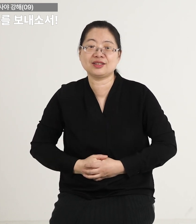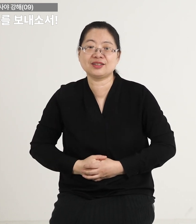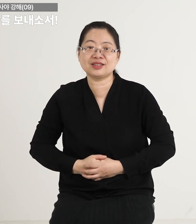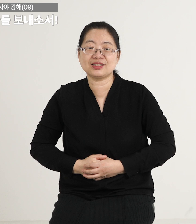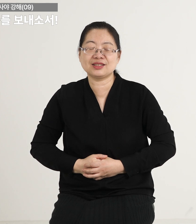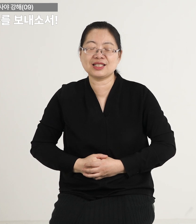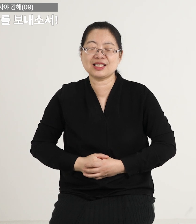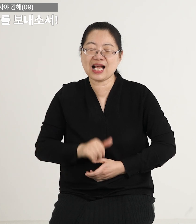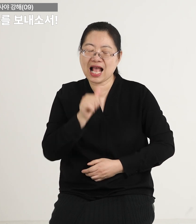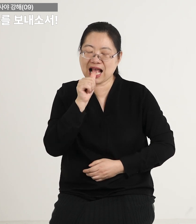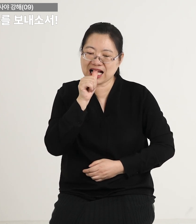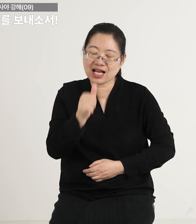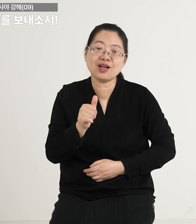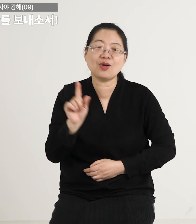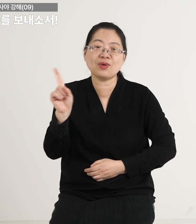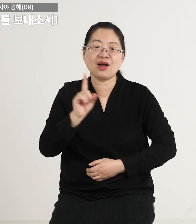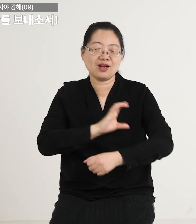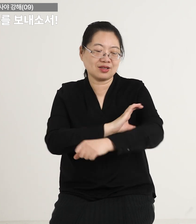절대